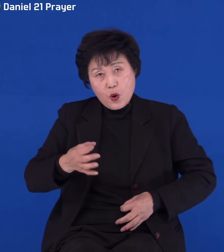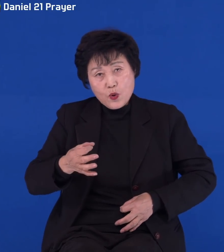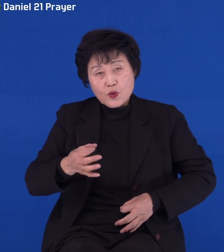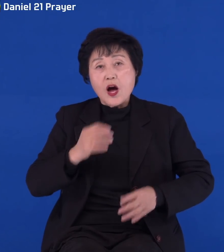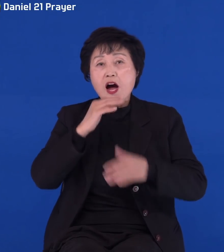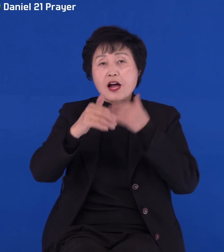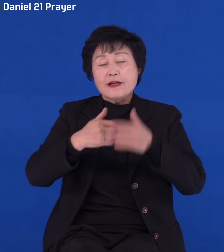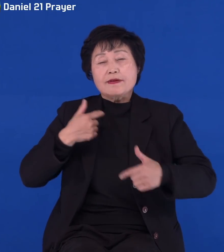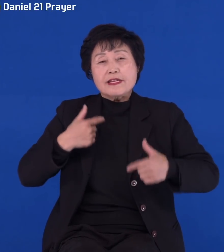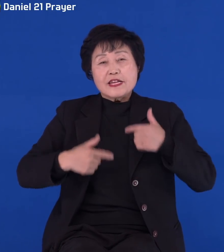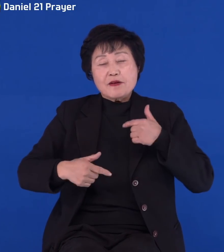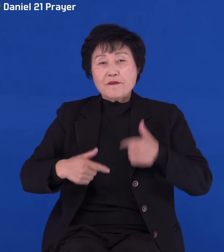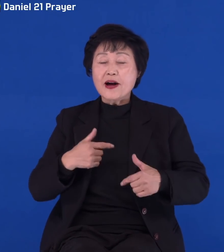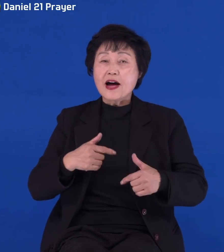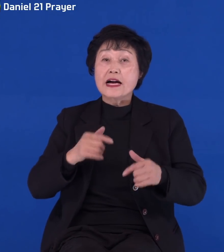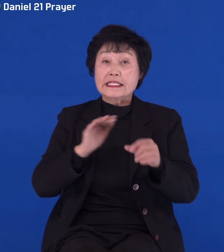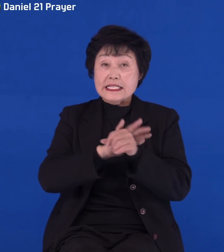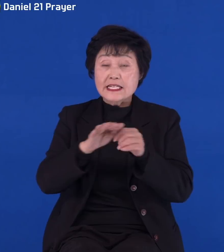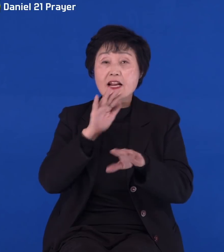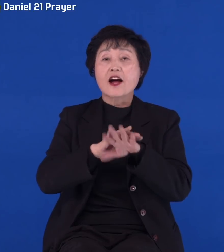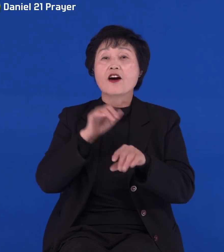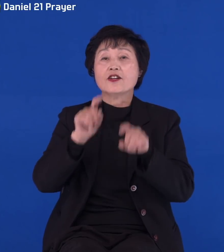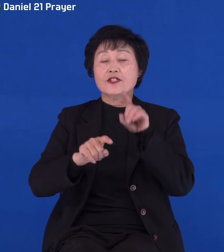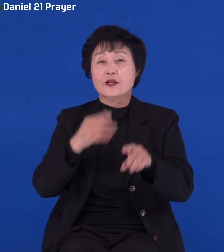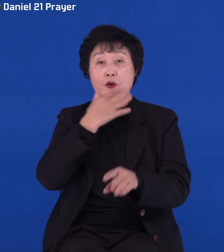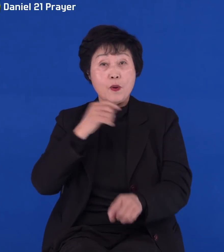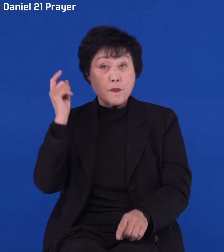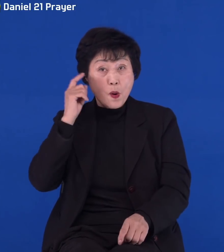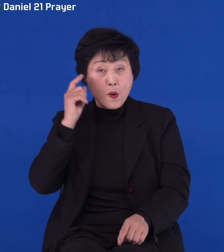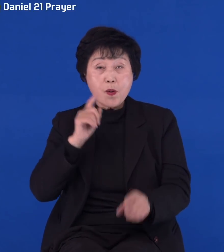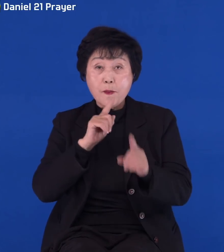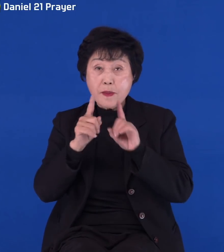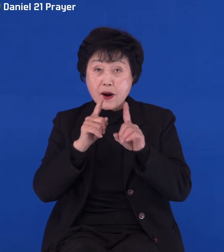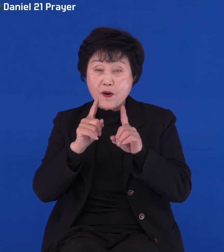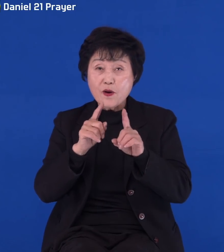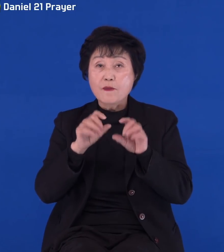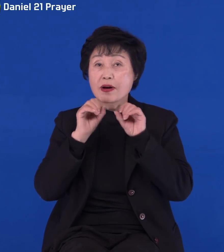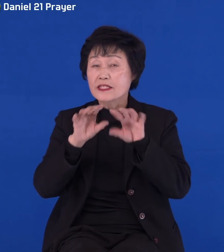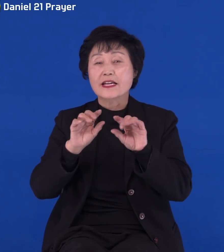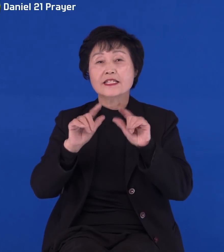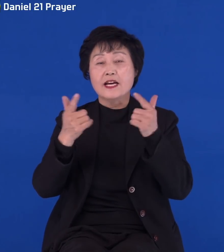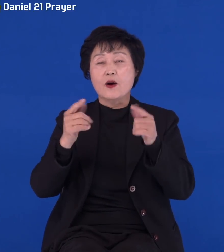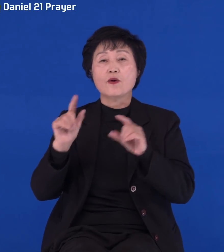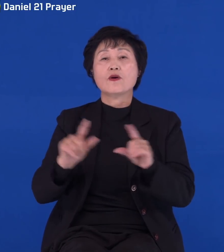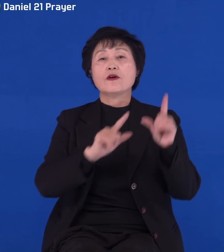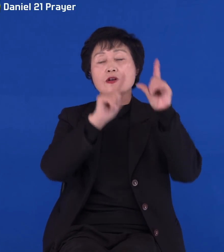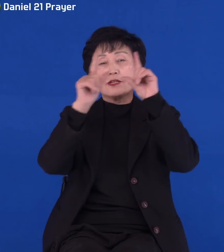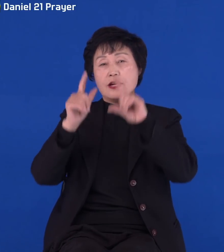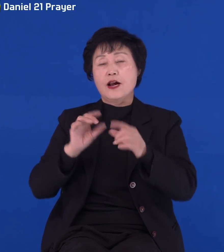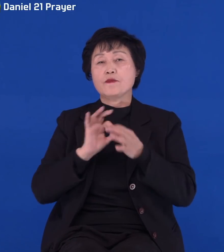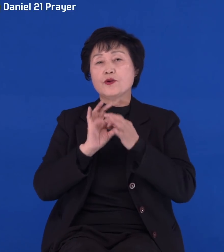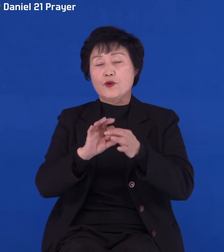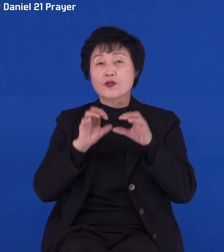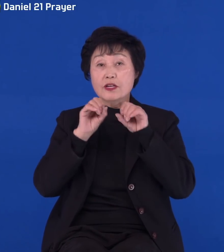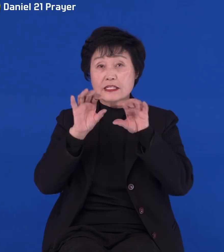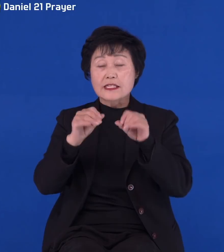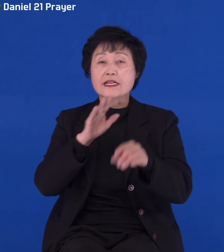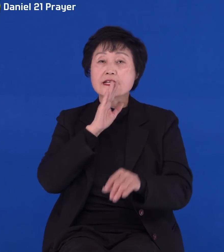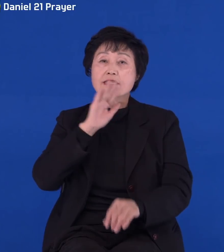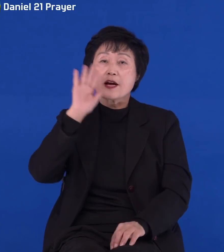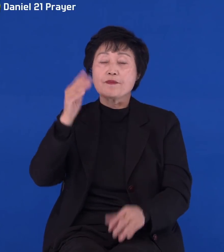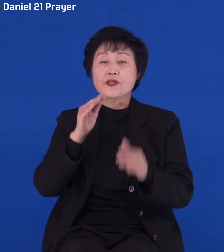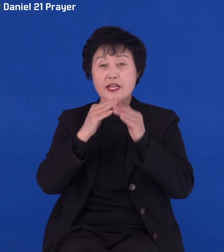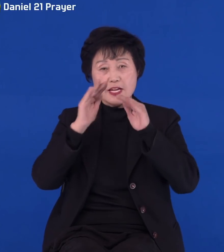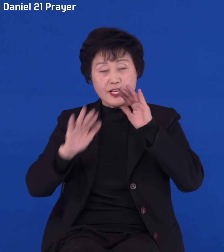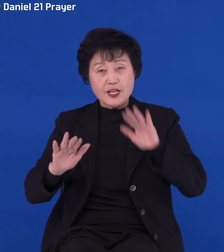기뻐하시는 이웃사랑을 실천하며 복음을 말로만이 아닌 삶으로 증거했던 어머님을 통하여 참된 이웃사랑의 방법과